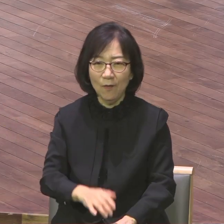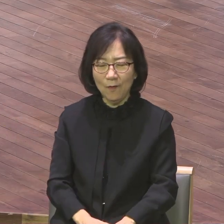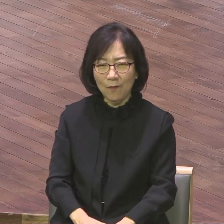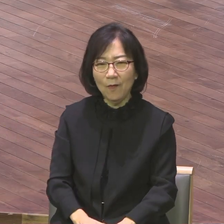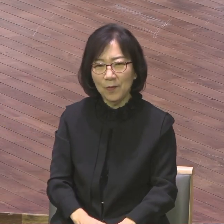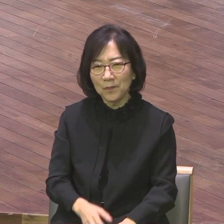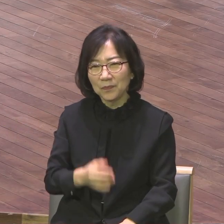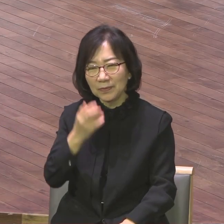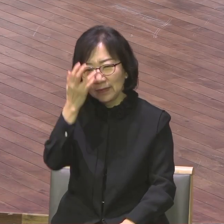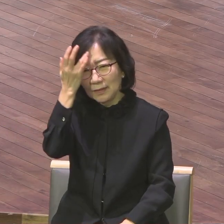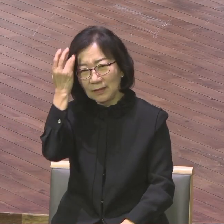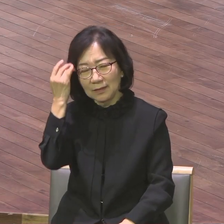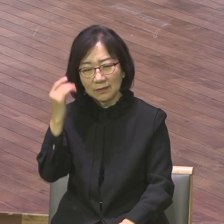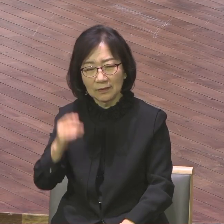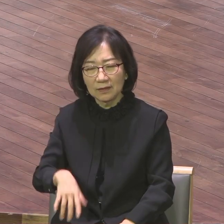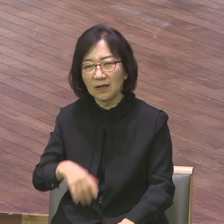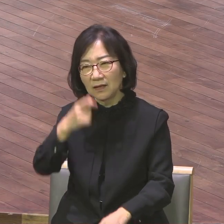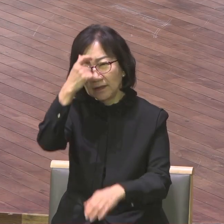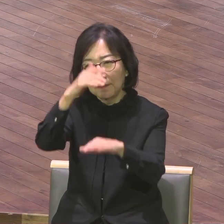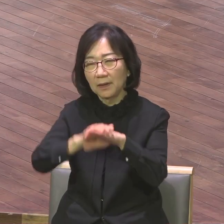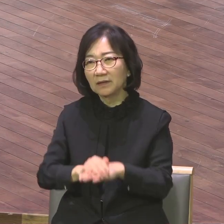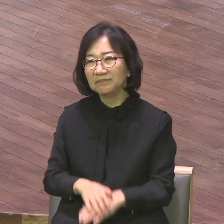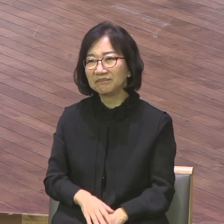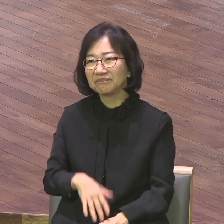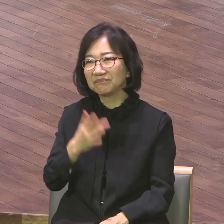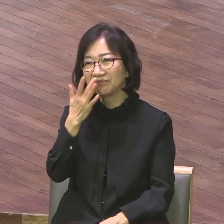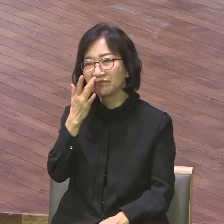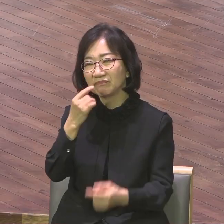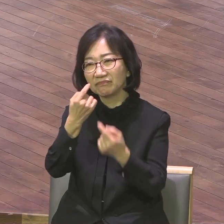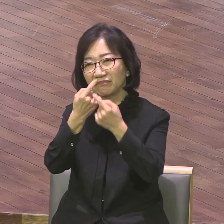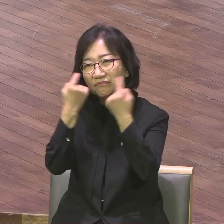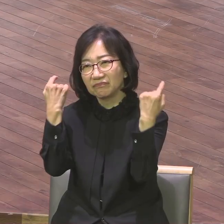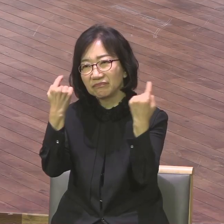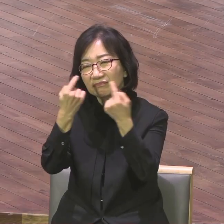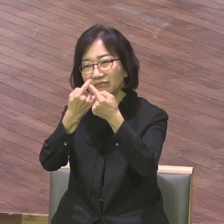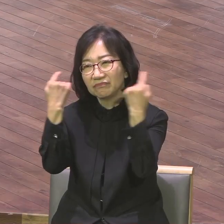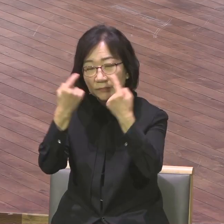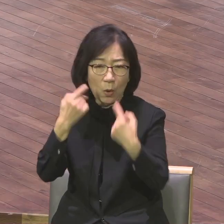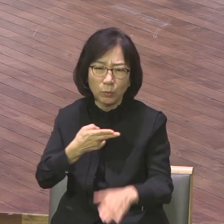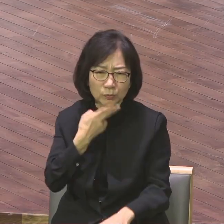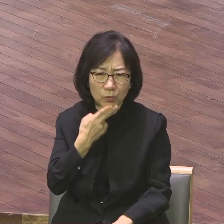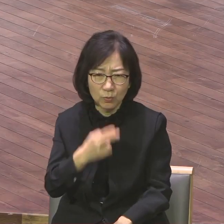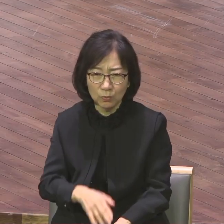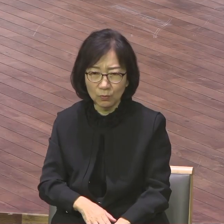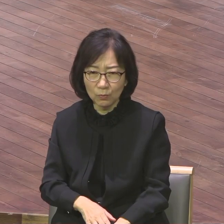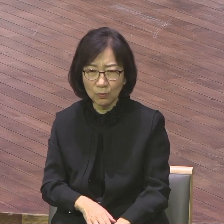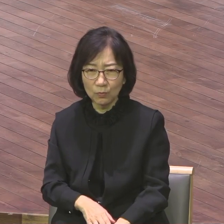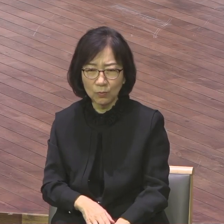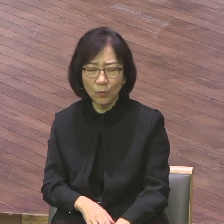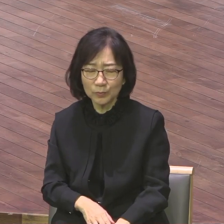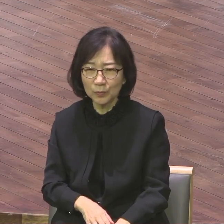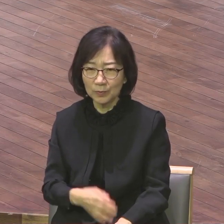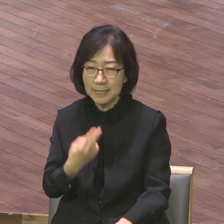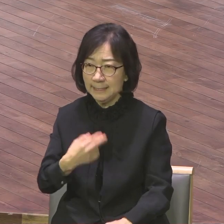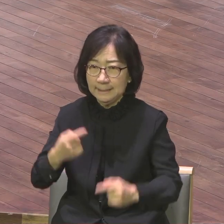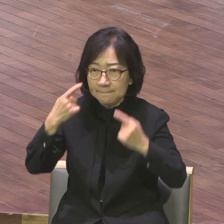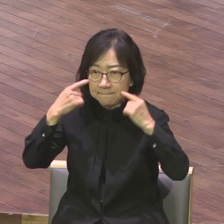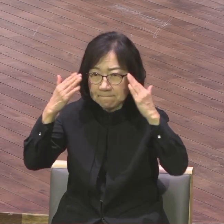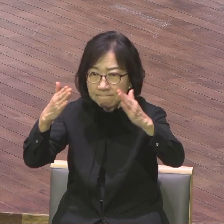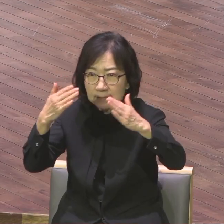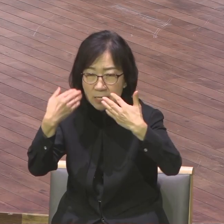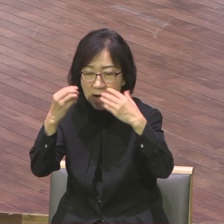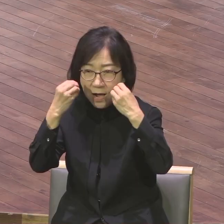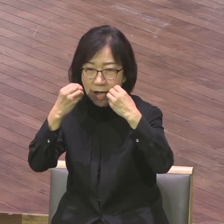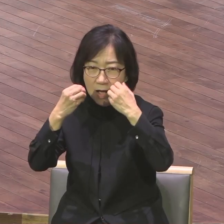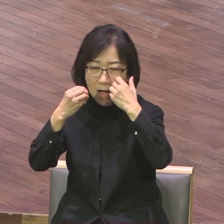다릅니다. 실감나게 합니다. 은혜 받은 분들, 처음 있는 분들은요, 억지로 어쩔 수 없이 교회 나오고 그러지